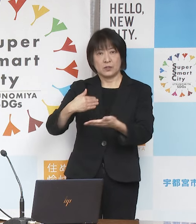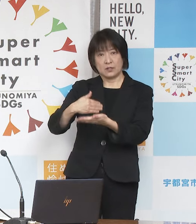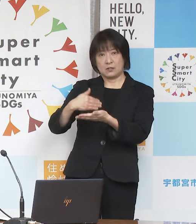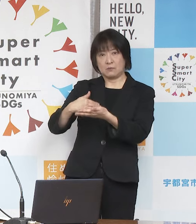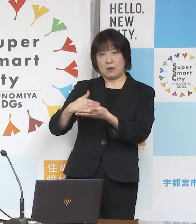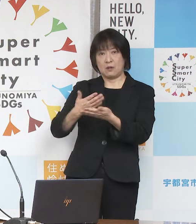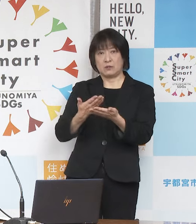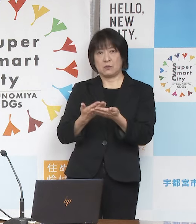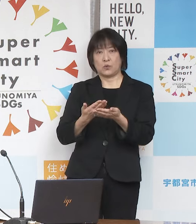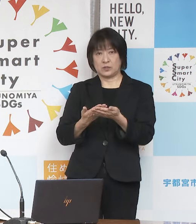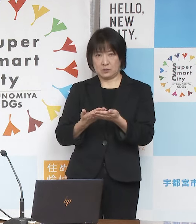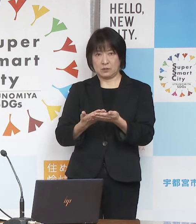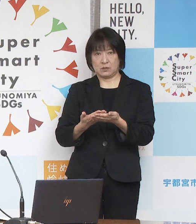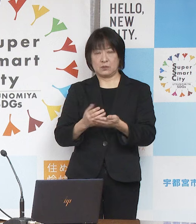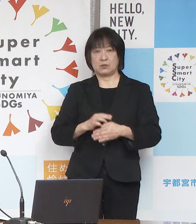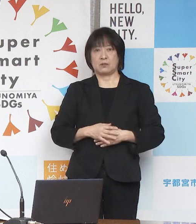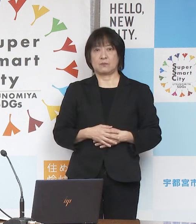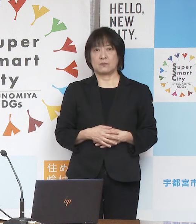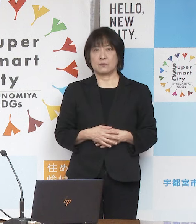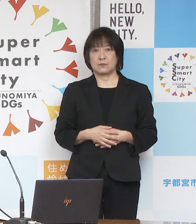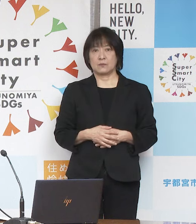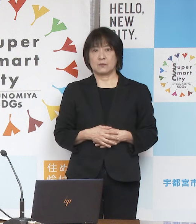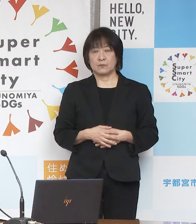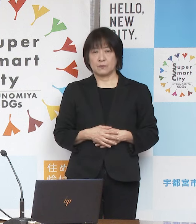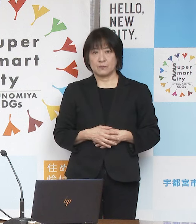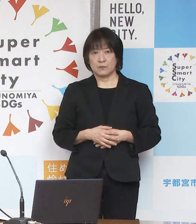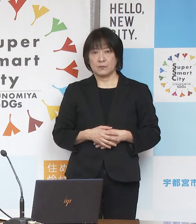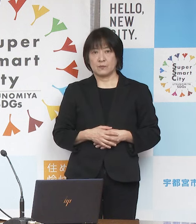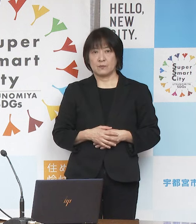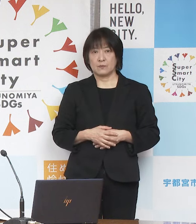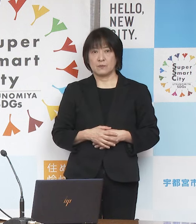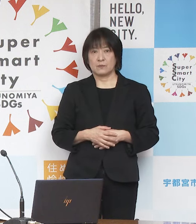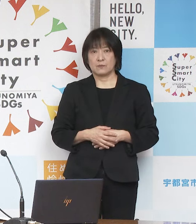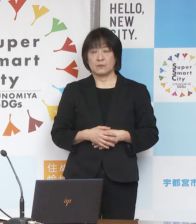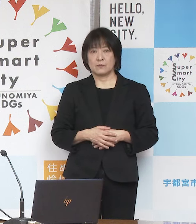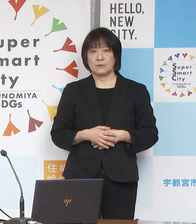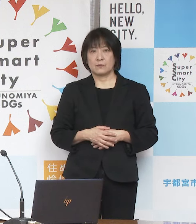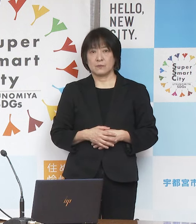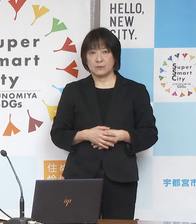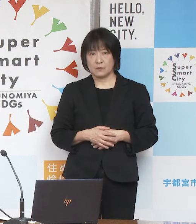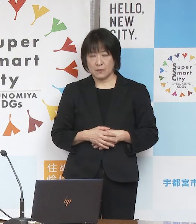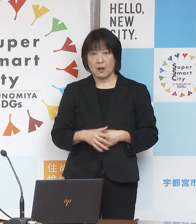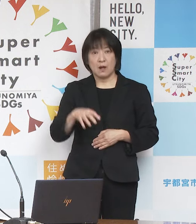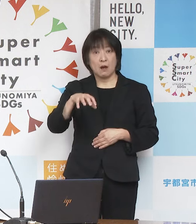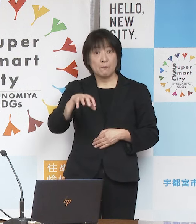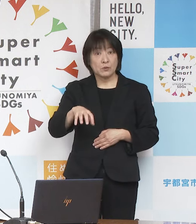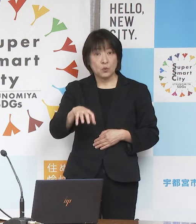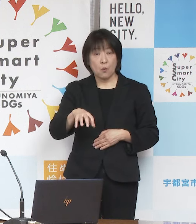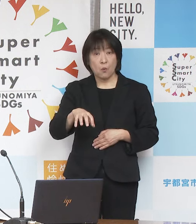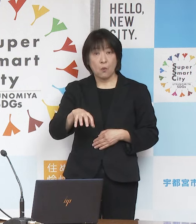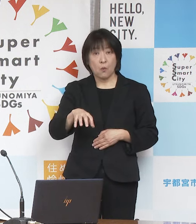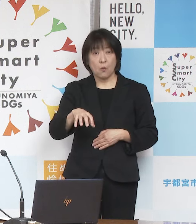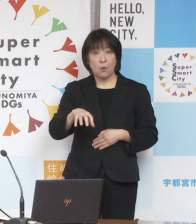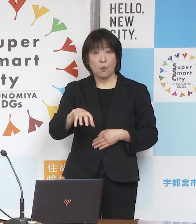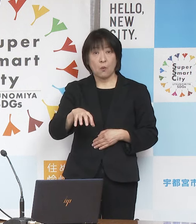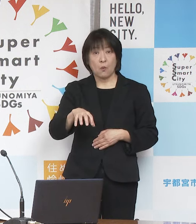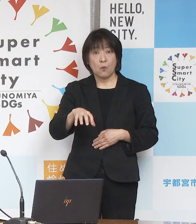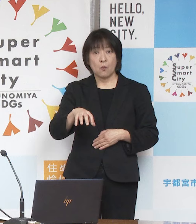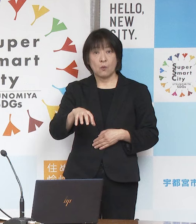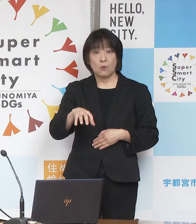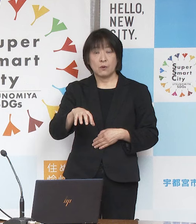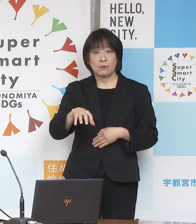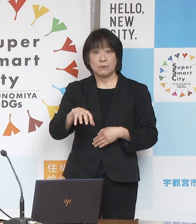たいなと思う思いますそれとあとう場所は今のところにまだ決まっては